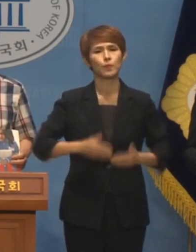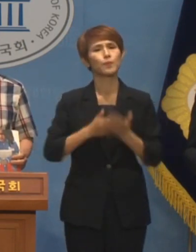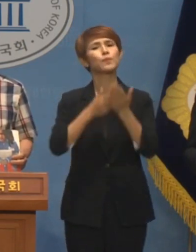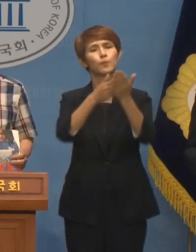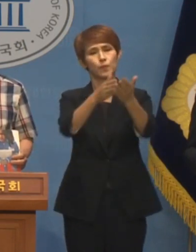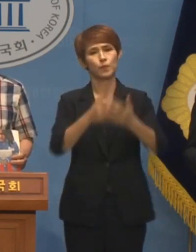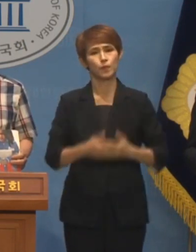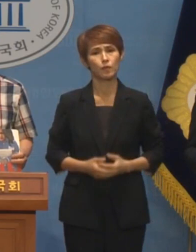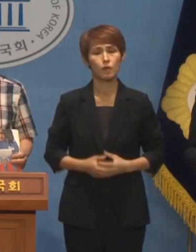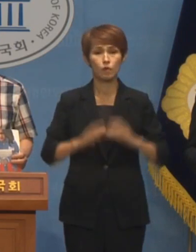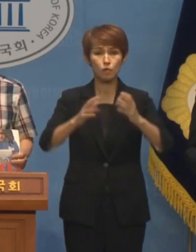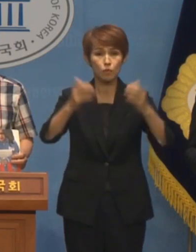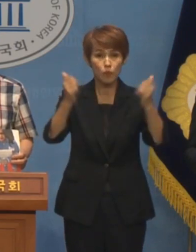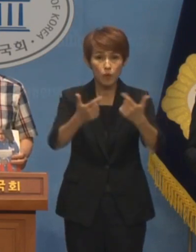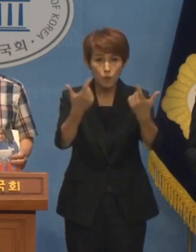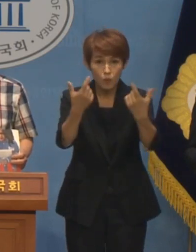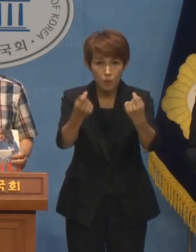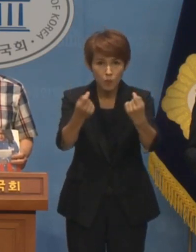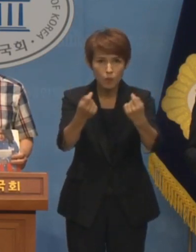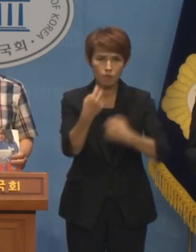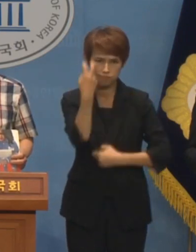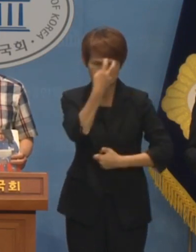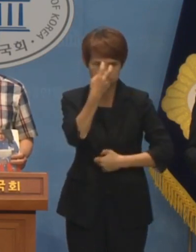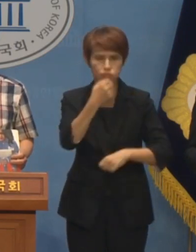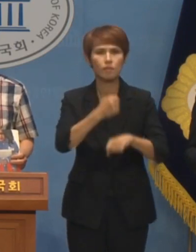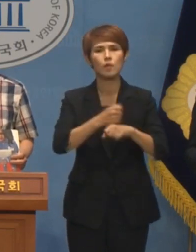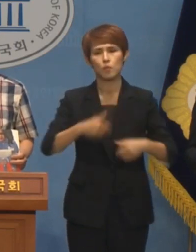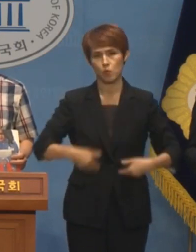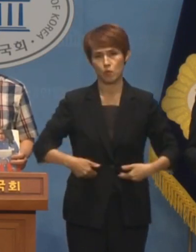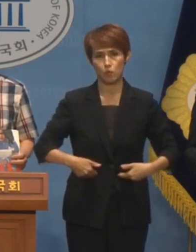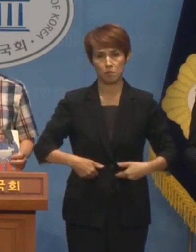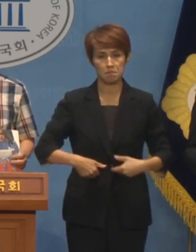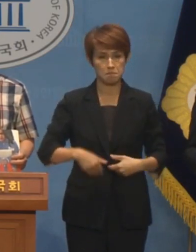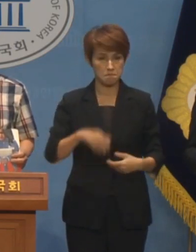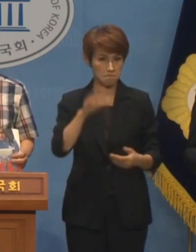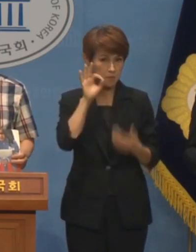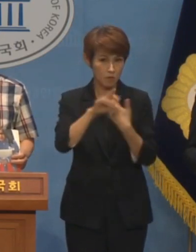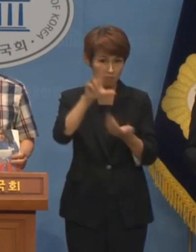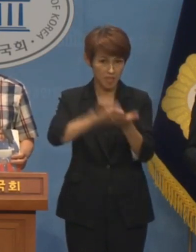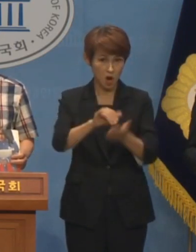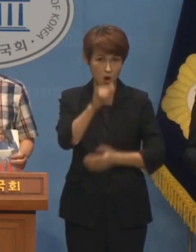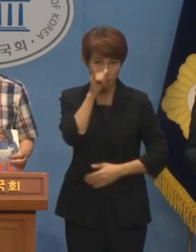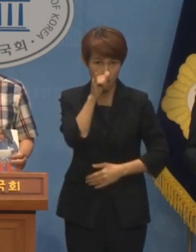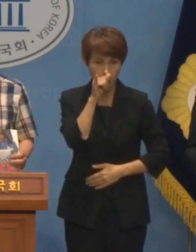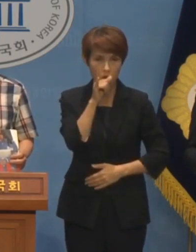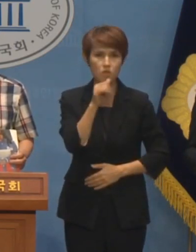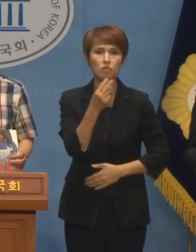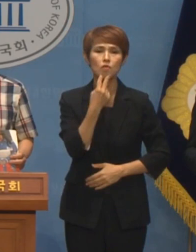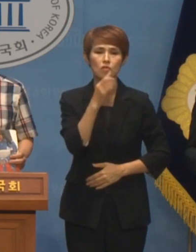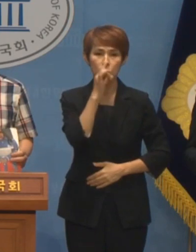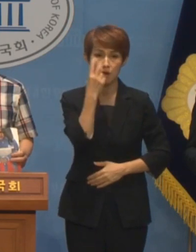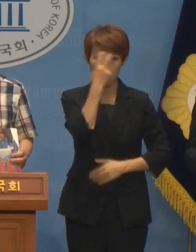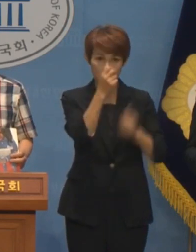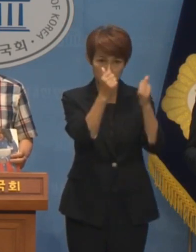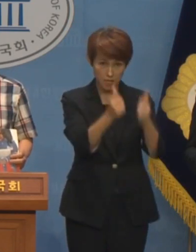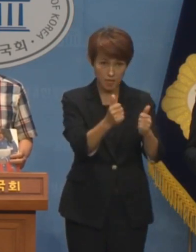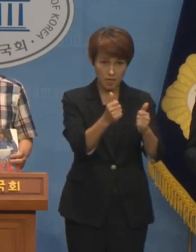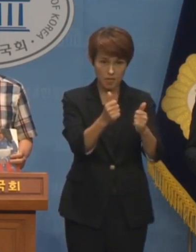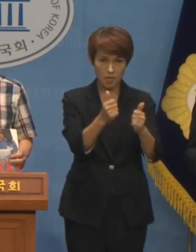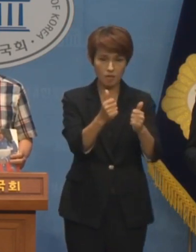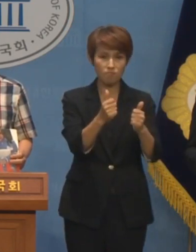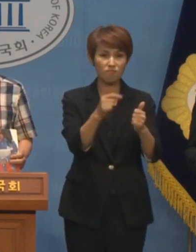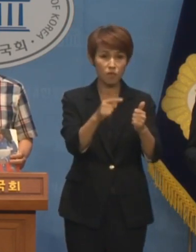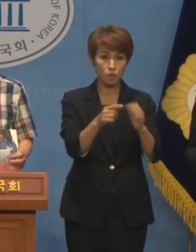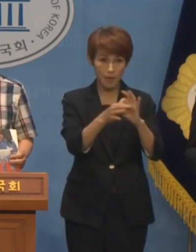거고요. 국회에서도 이것에 대해서 따져 묻고 문제가 된다면 서울중앙지검과 그 관계자들을 국회에서